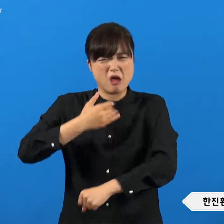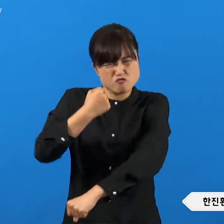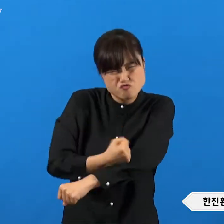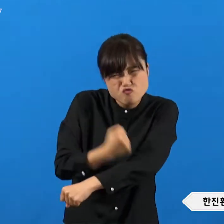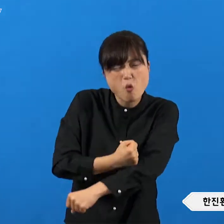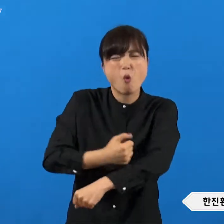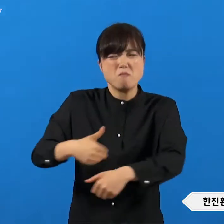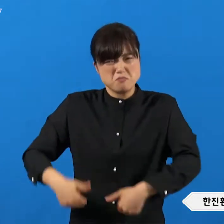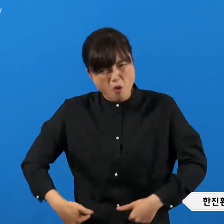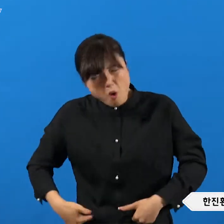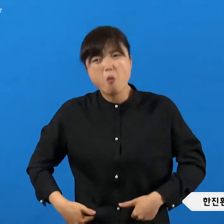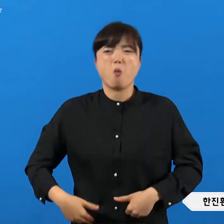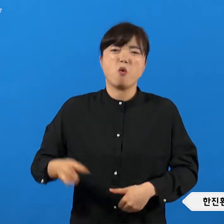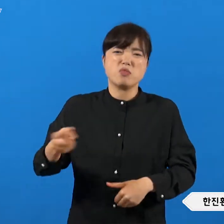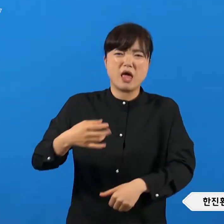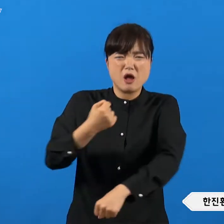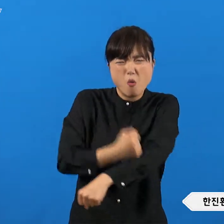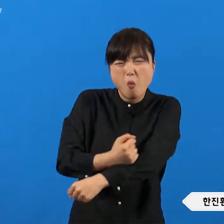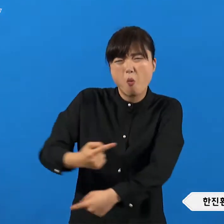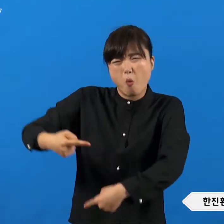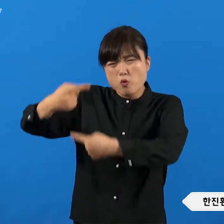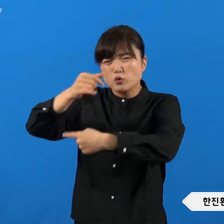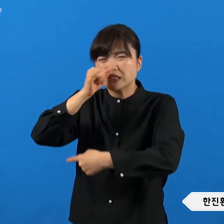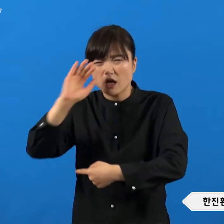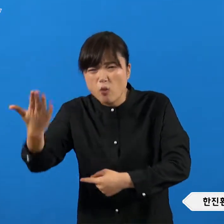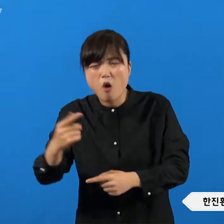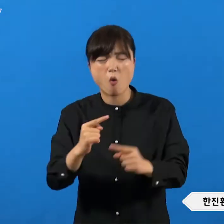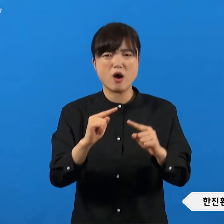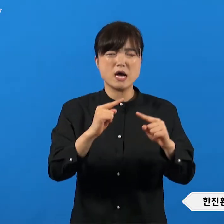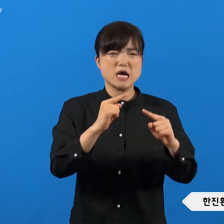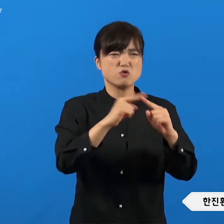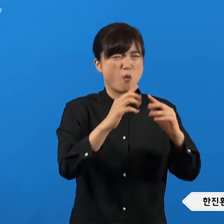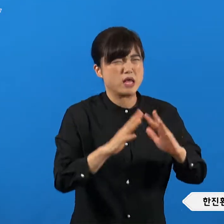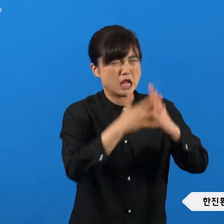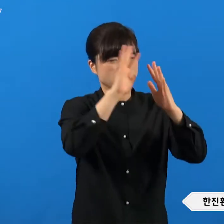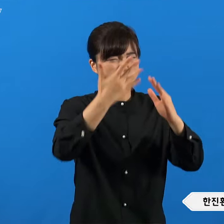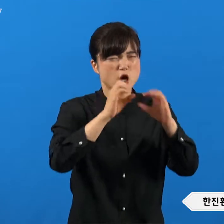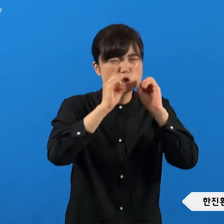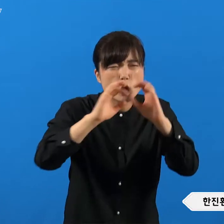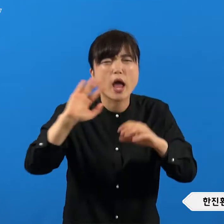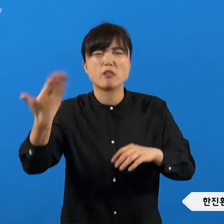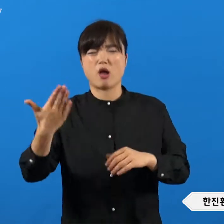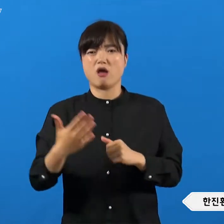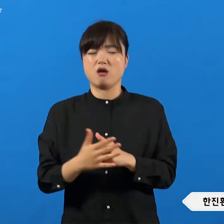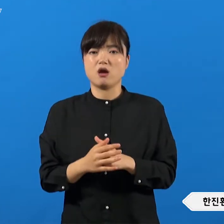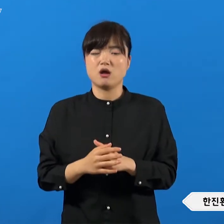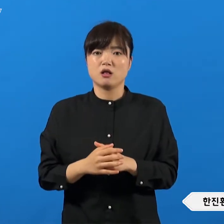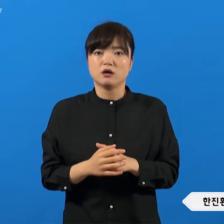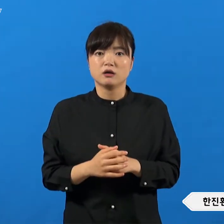의도 쌓아야 되고 내 공로도 쌓아야 되고 그래서 예배당도 지어야 되고 뭐 전도도 해야 되고,